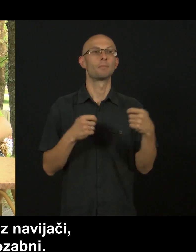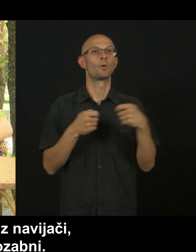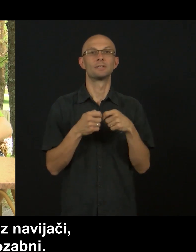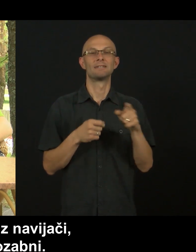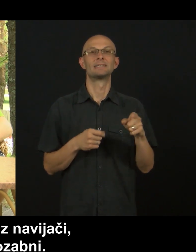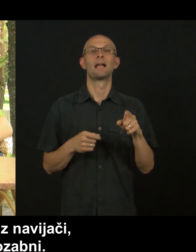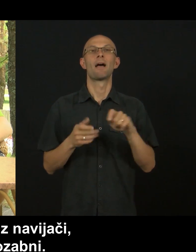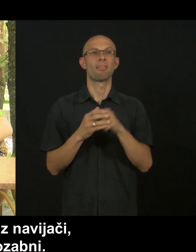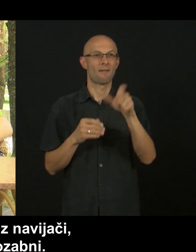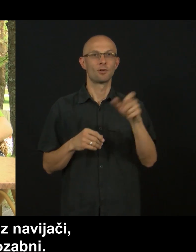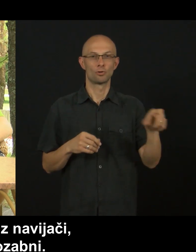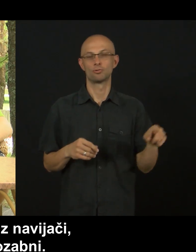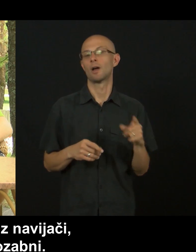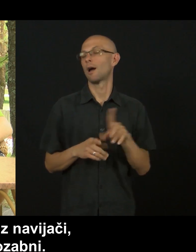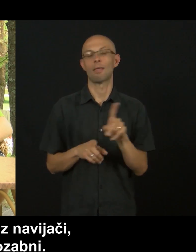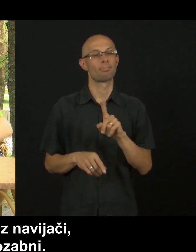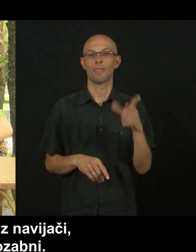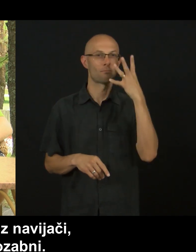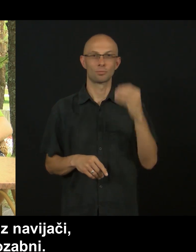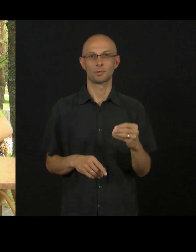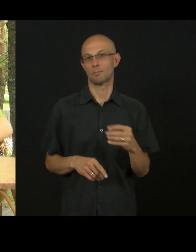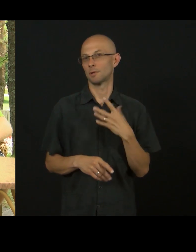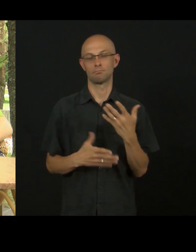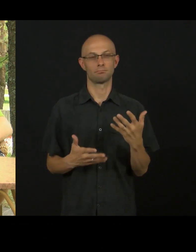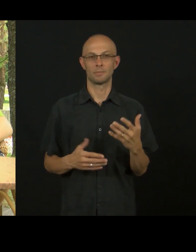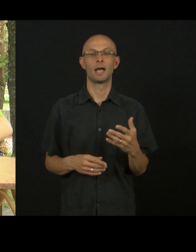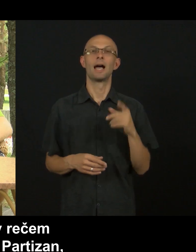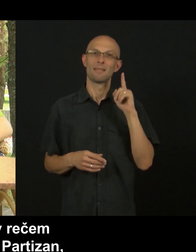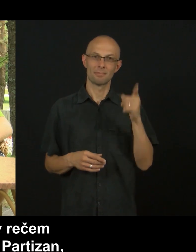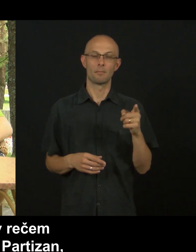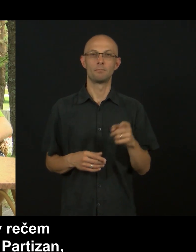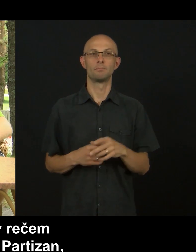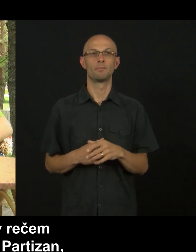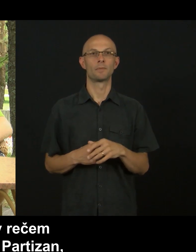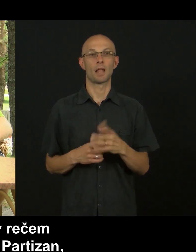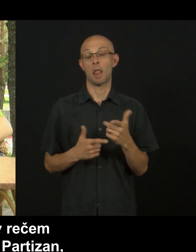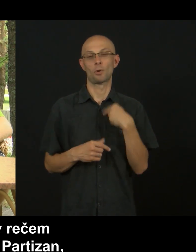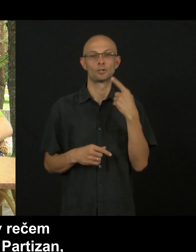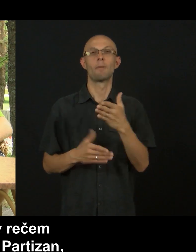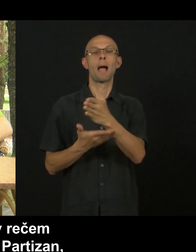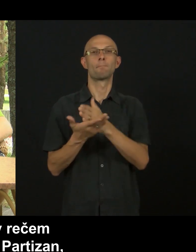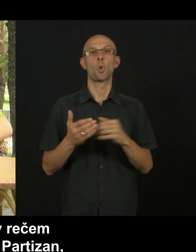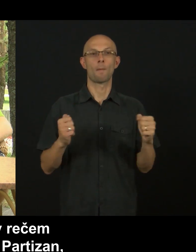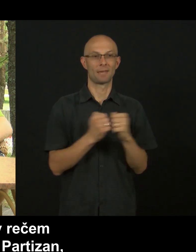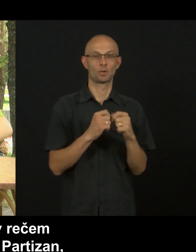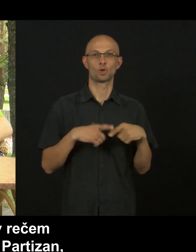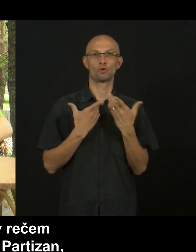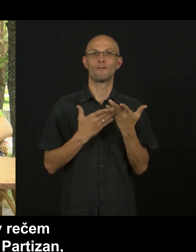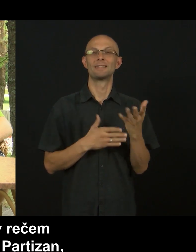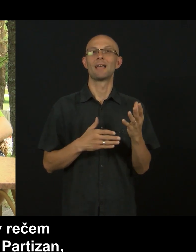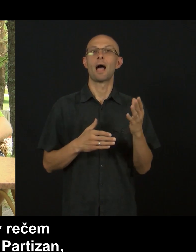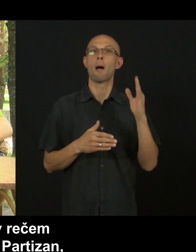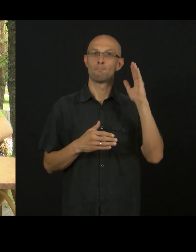zvezi z navijači, ki so res nepozabni. Tam v bistvu, da rečem, pol mesta živi